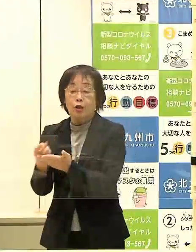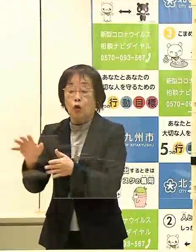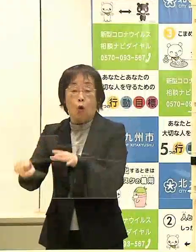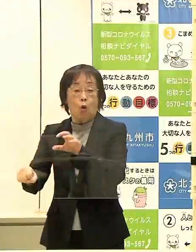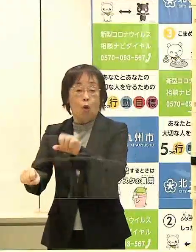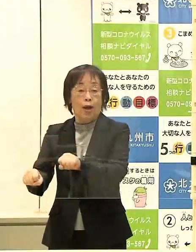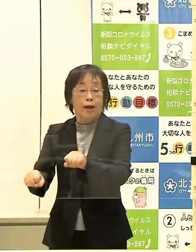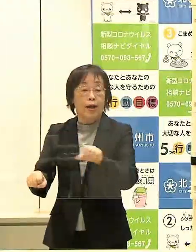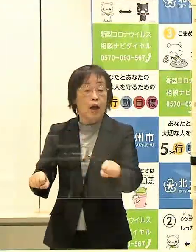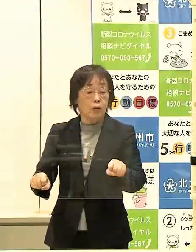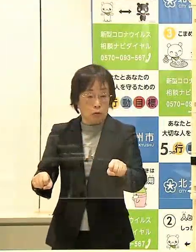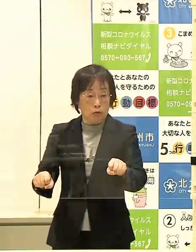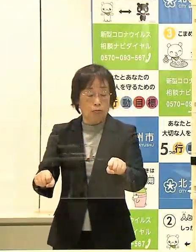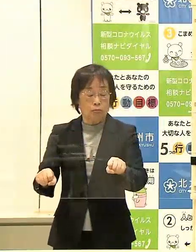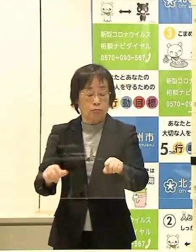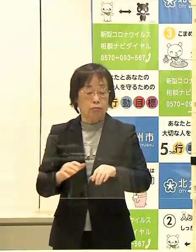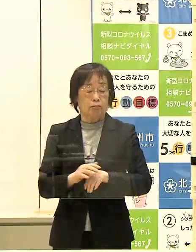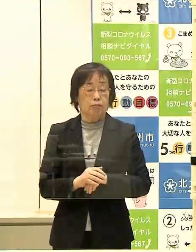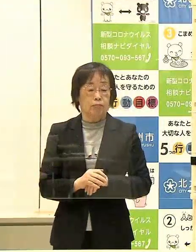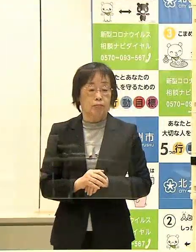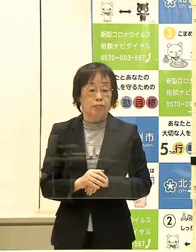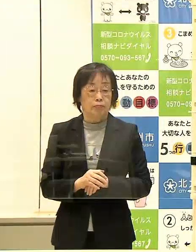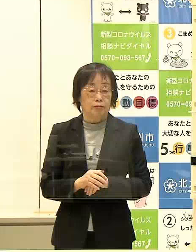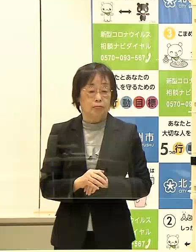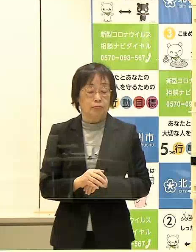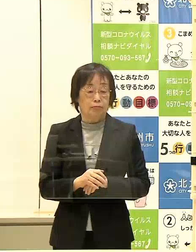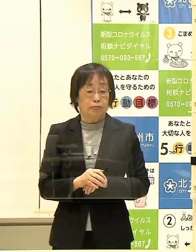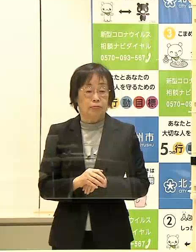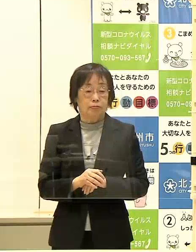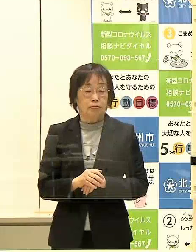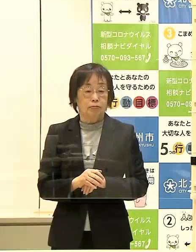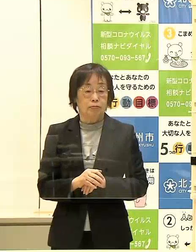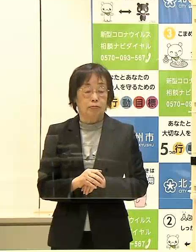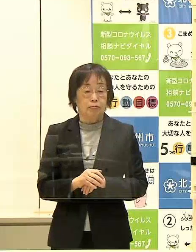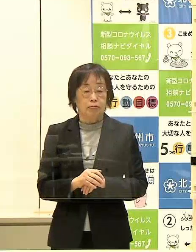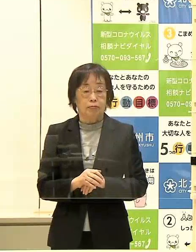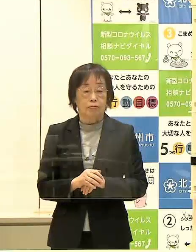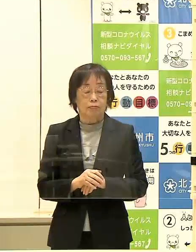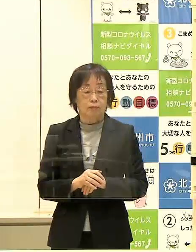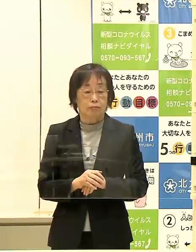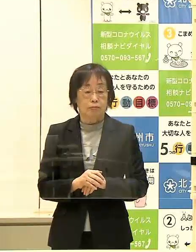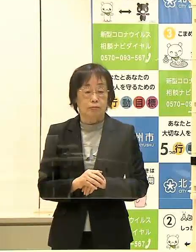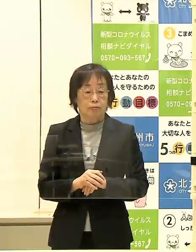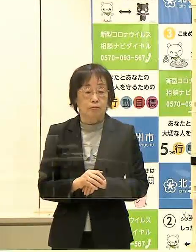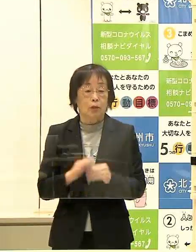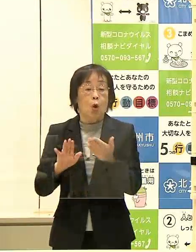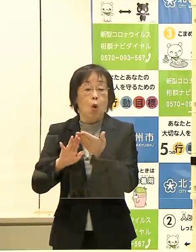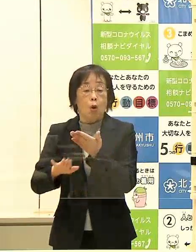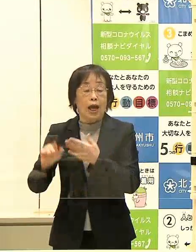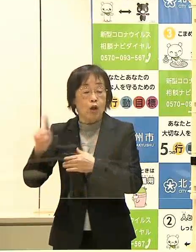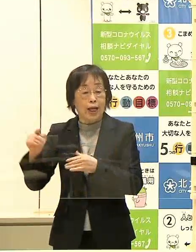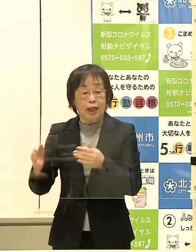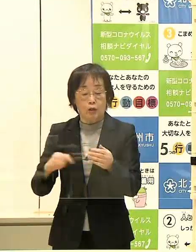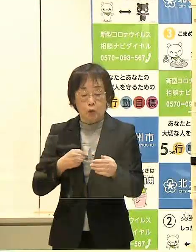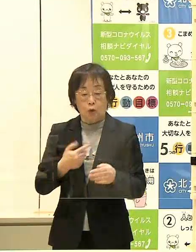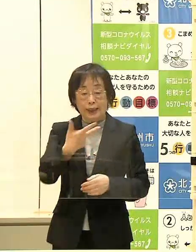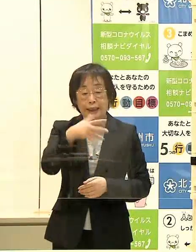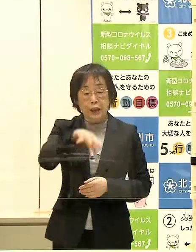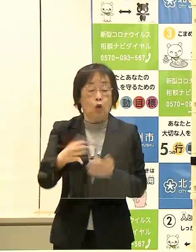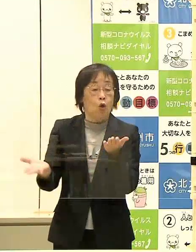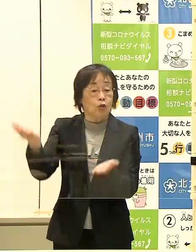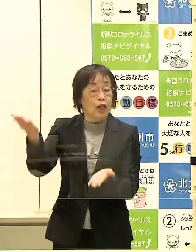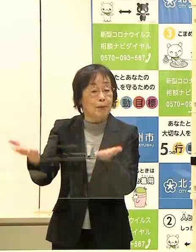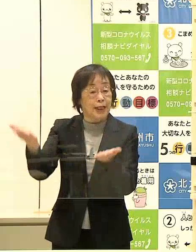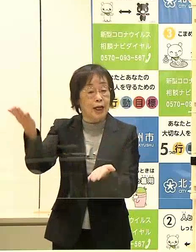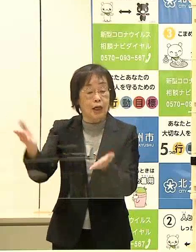去年から準備を進めてきていてまあ他の県と比べますとですね相当